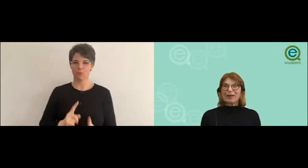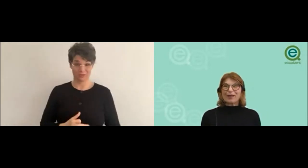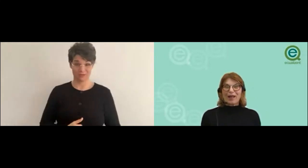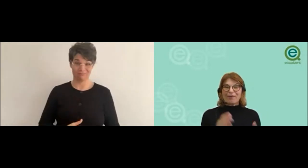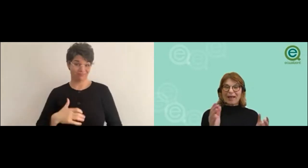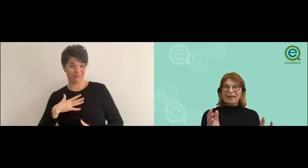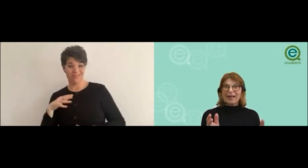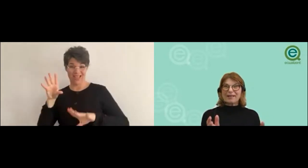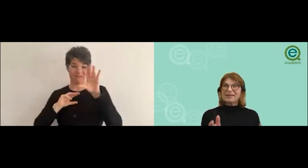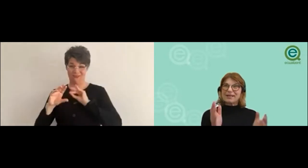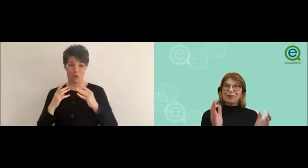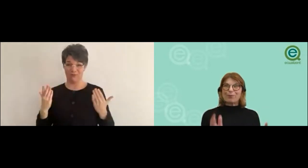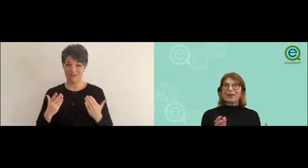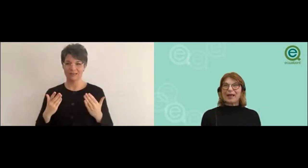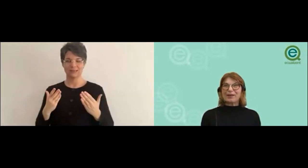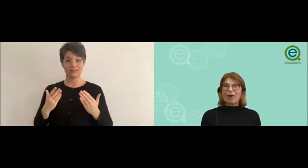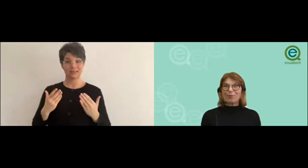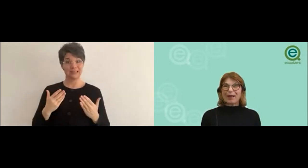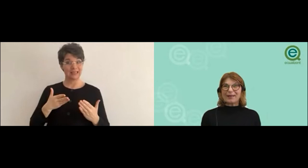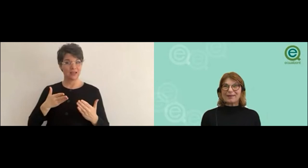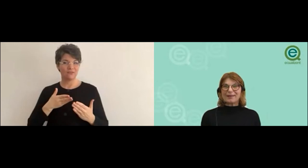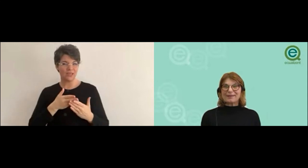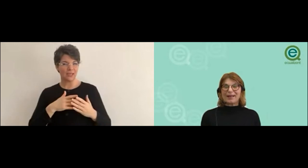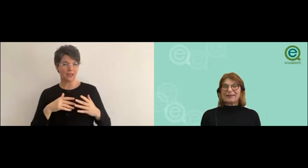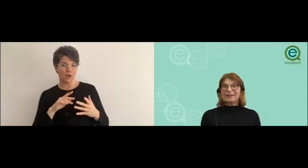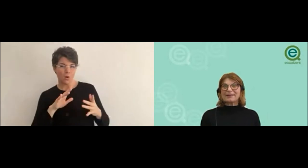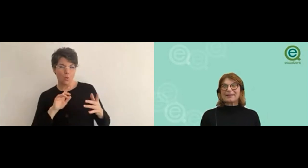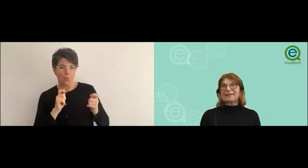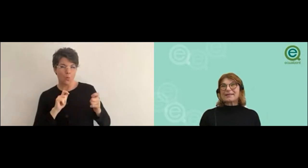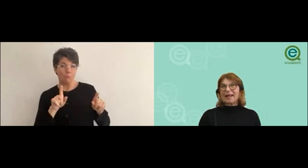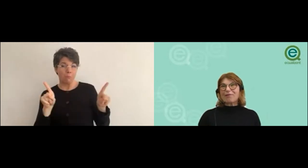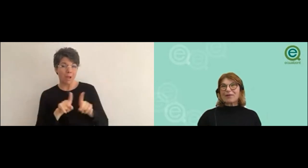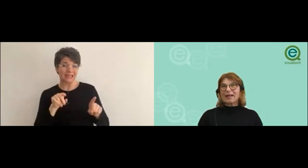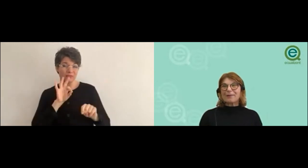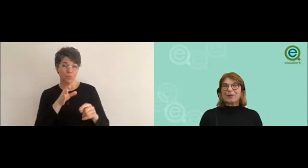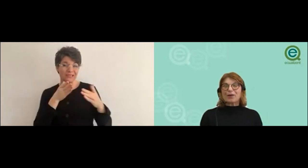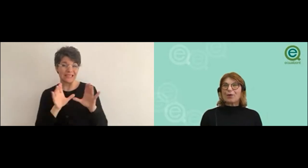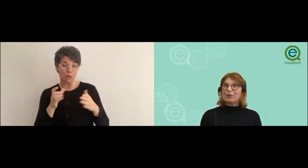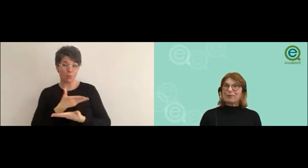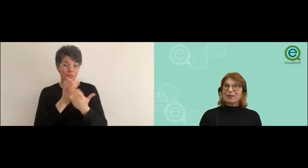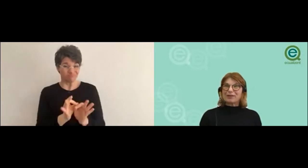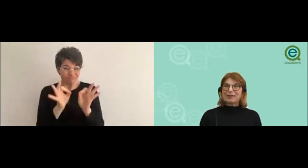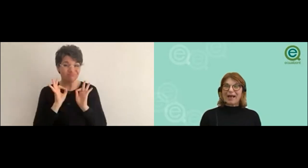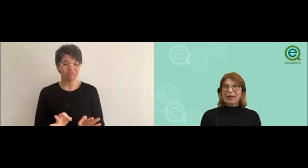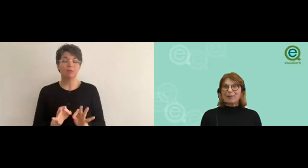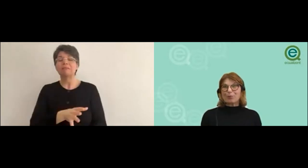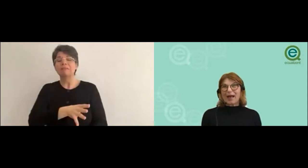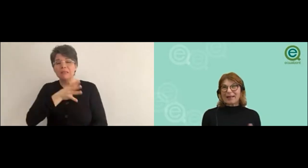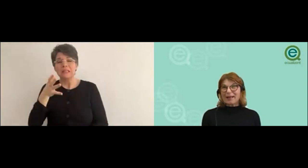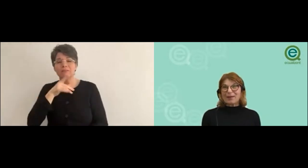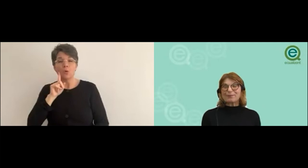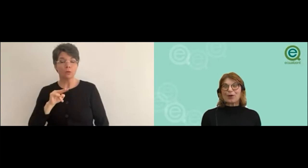Erfahrung ist, wenn es zielgruppengerecht aufbereitet ist, dann sehr viele gehörlose Menschen dieses